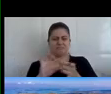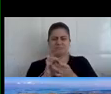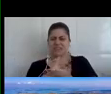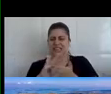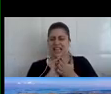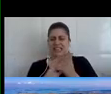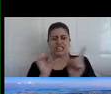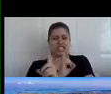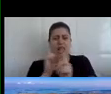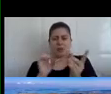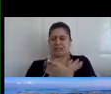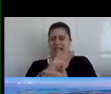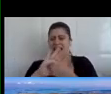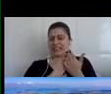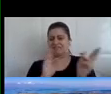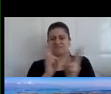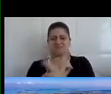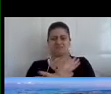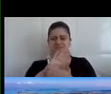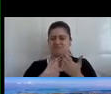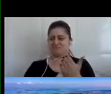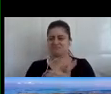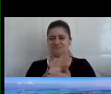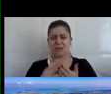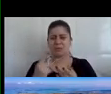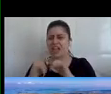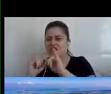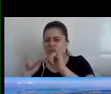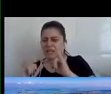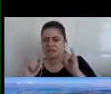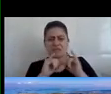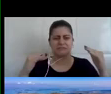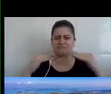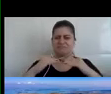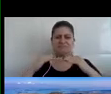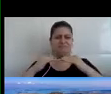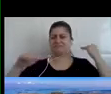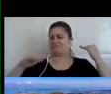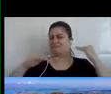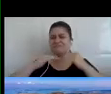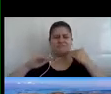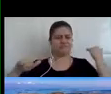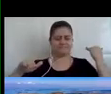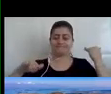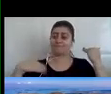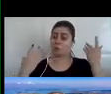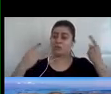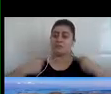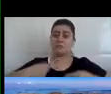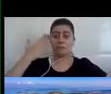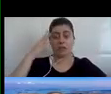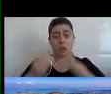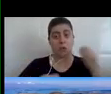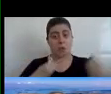territórios, o dado do INCRA não rebate, não se sobrepõe com o dado da SEDU. Ou seja, um desafio para entender como que